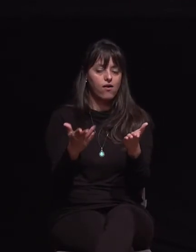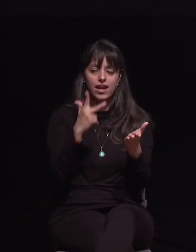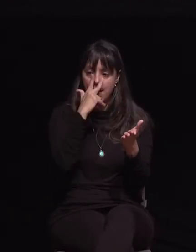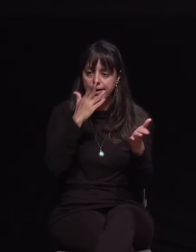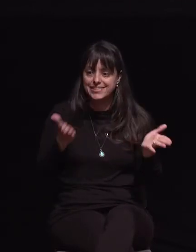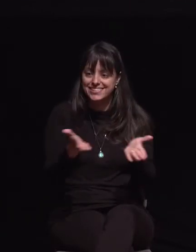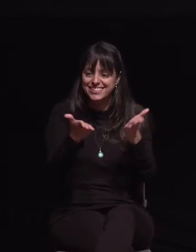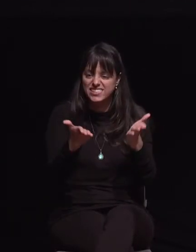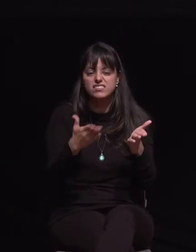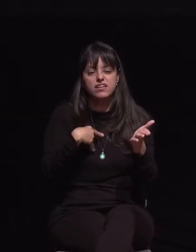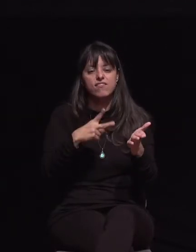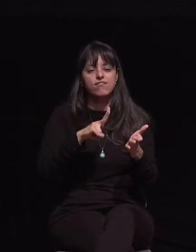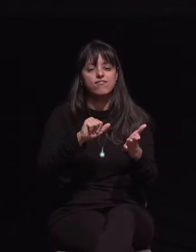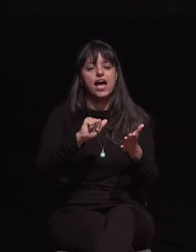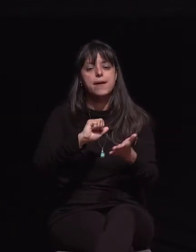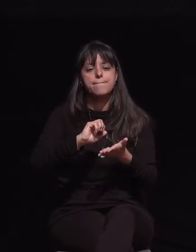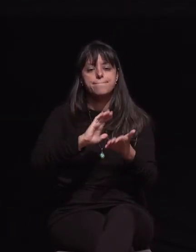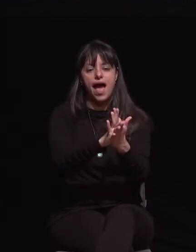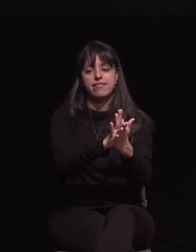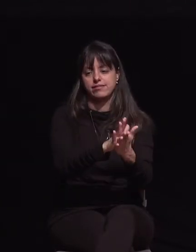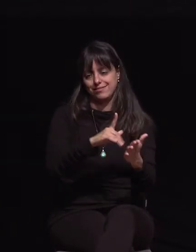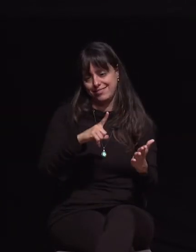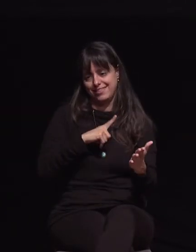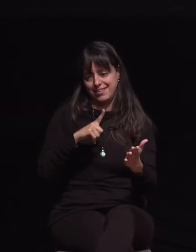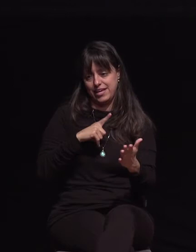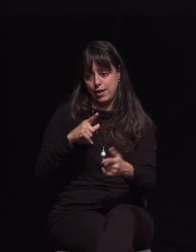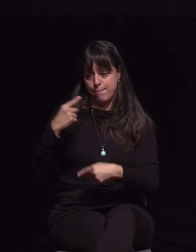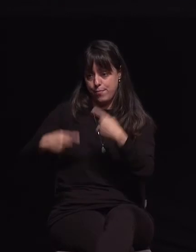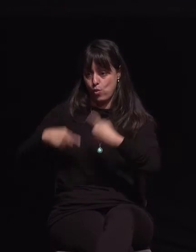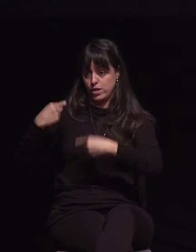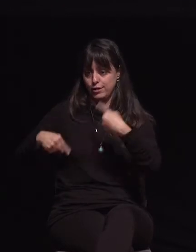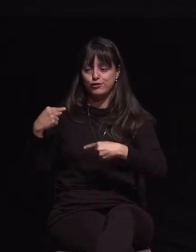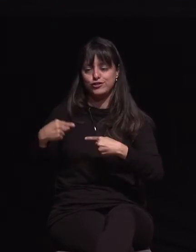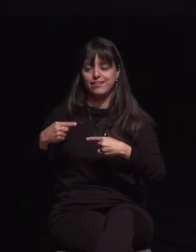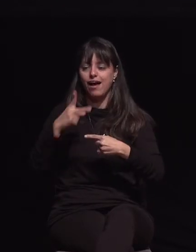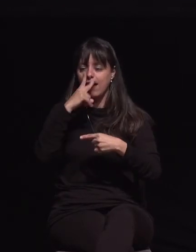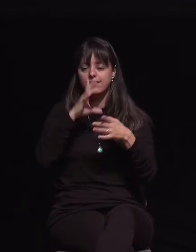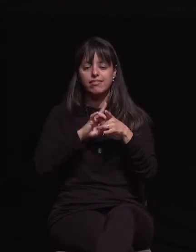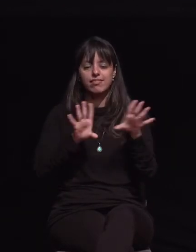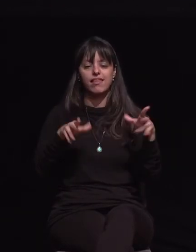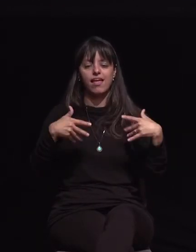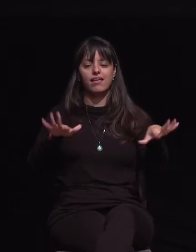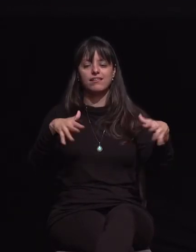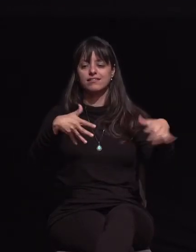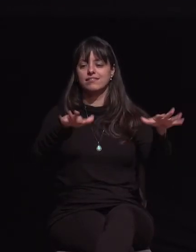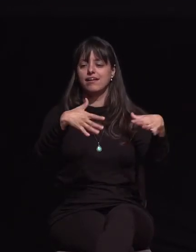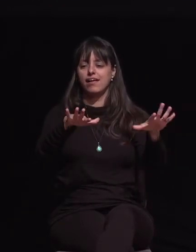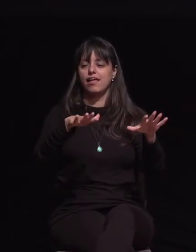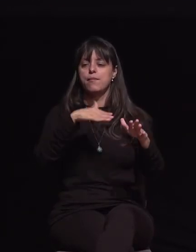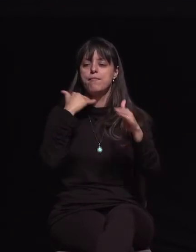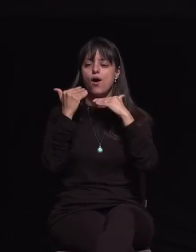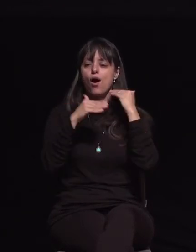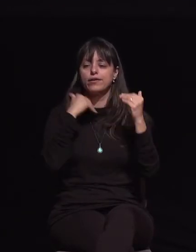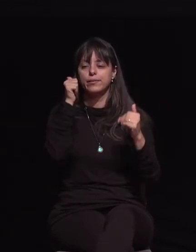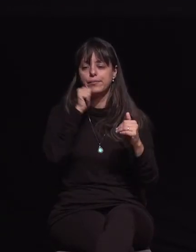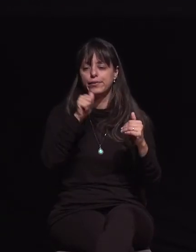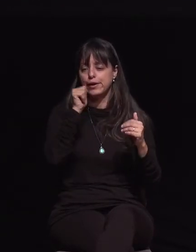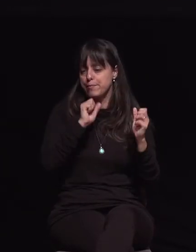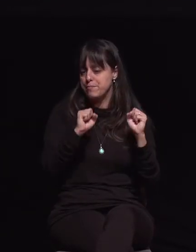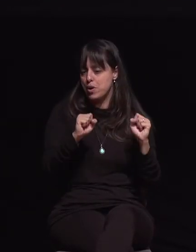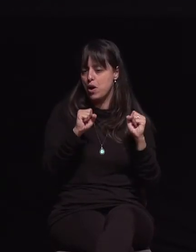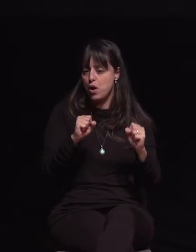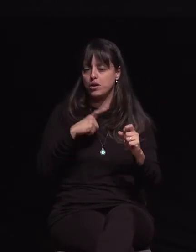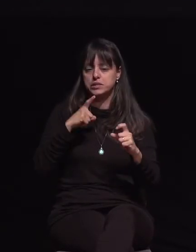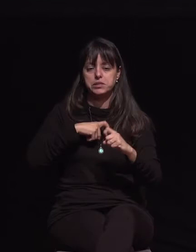estímulo para matar, né? A necropolítica está prevalecendo, está autorizando a morte de mulheres, né,